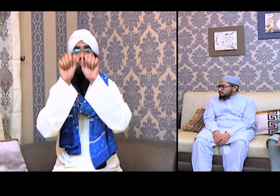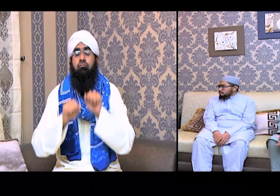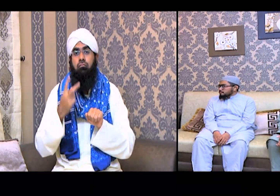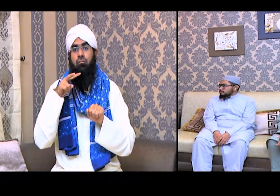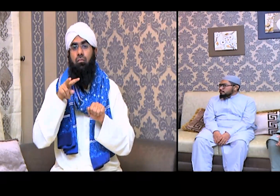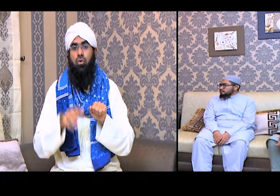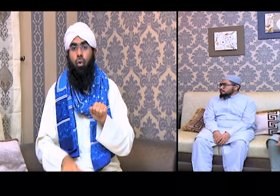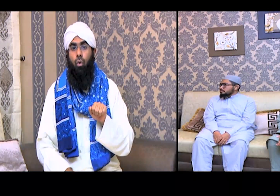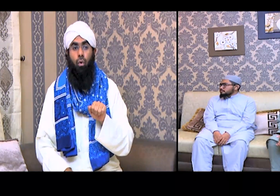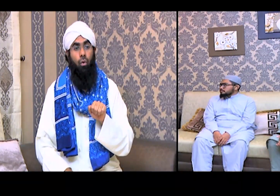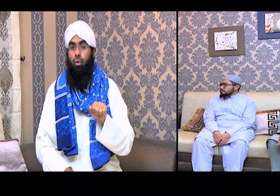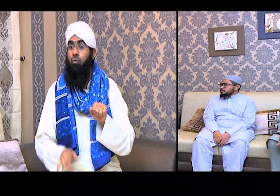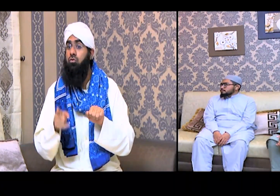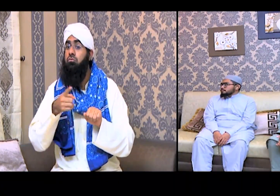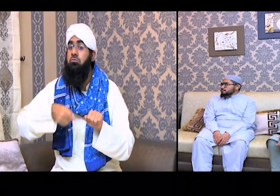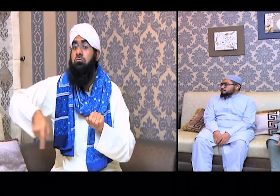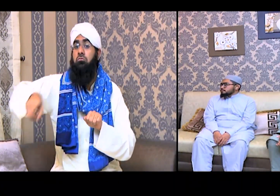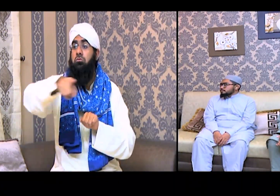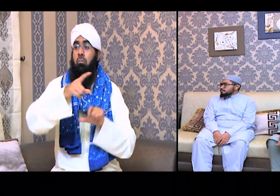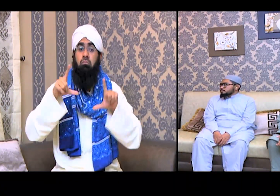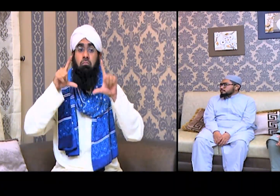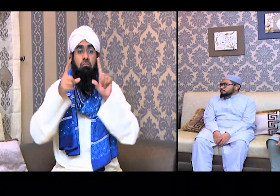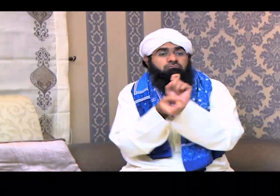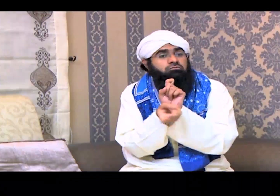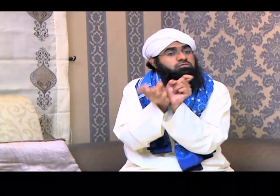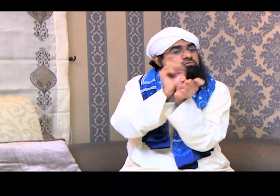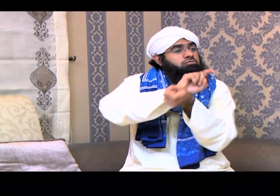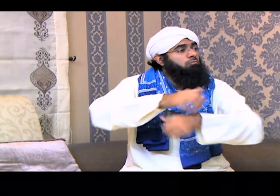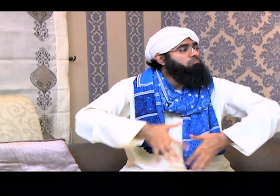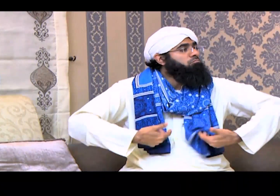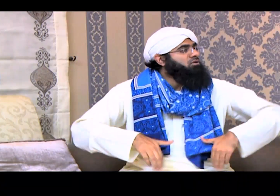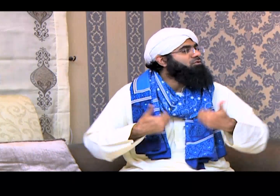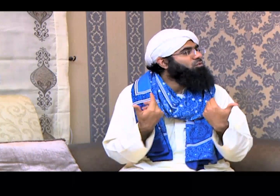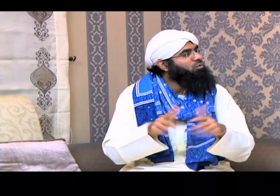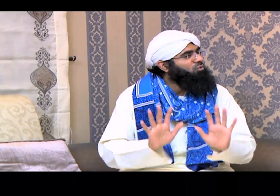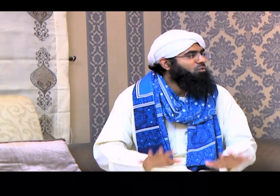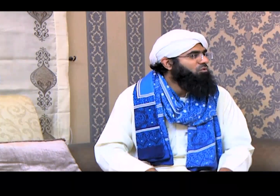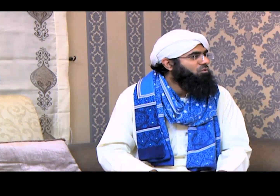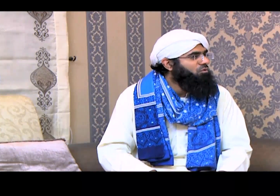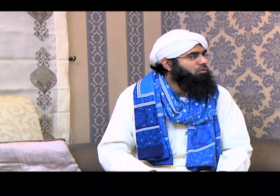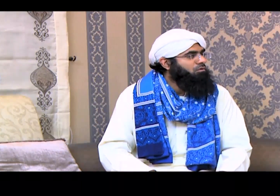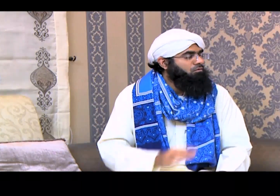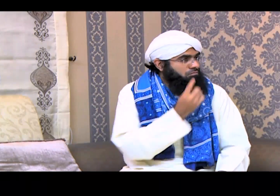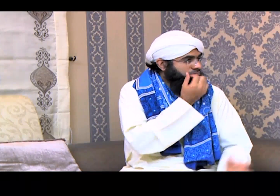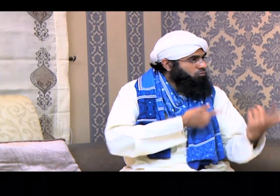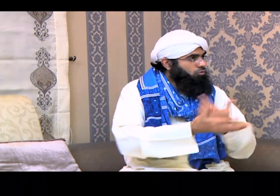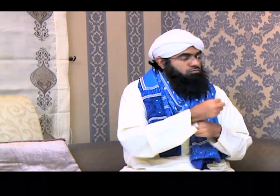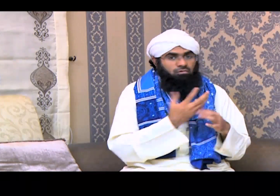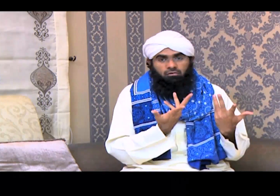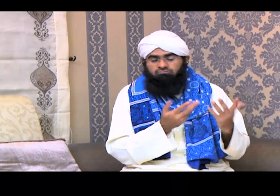دیکھا کہ وہ سب بندروں کی صورت میں مسخ ہو گئے ہیں۔ اب لوگ ان مجرموں کا دروازہ کھول کر اندر داخل ہوئے تو وہ بندر